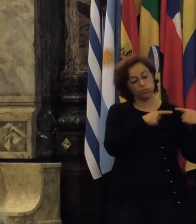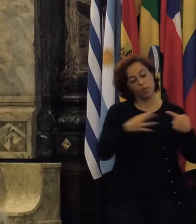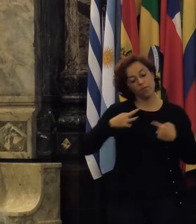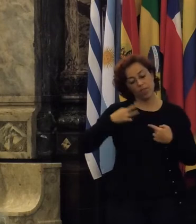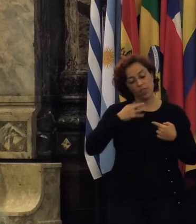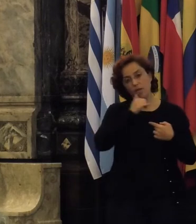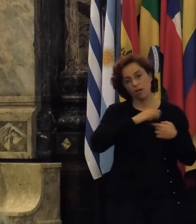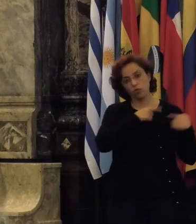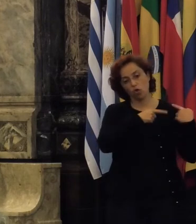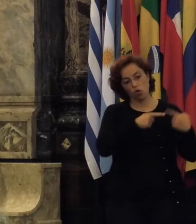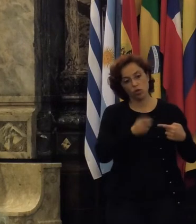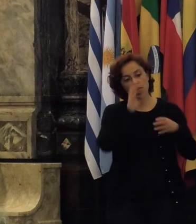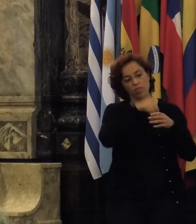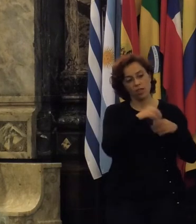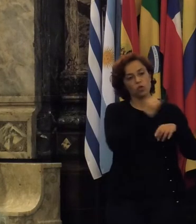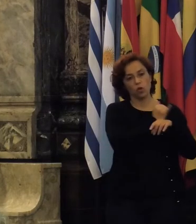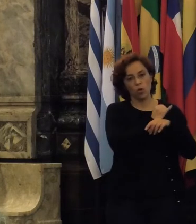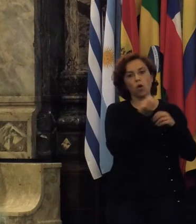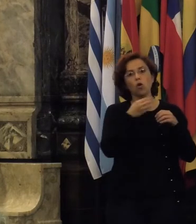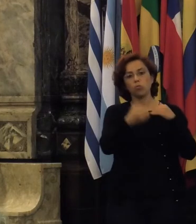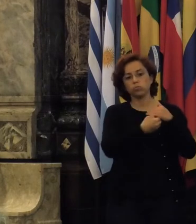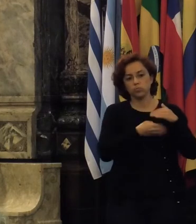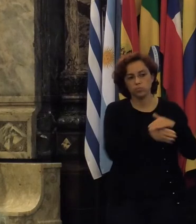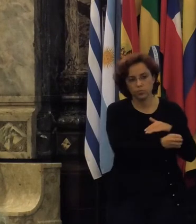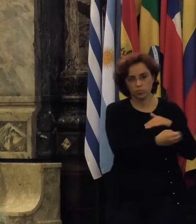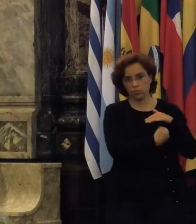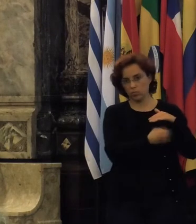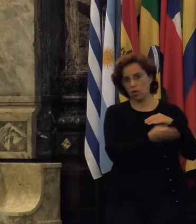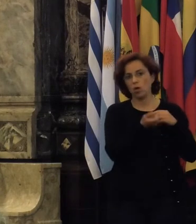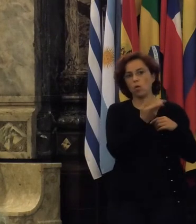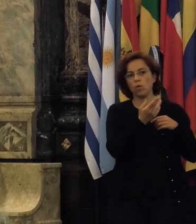vida institucional en entradas y salidas, ¿no?